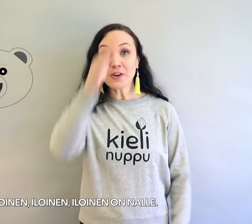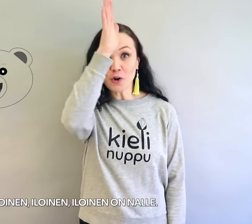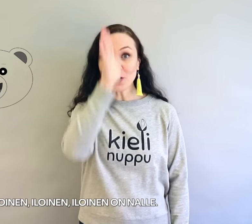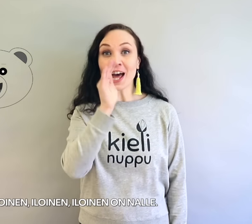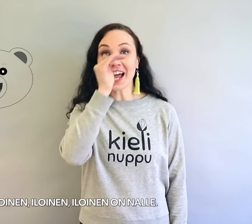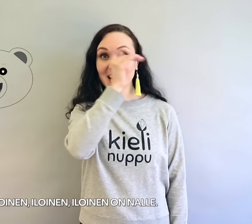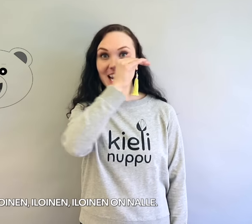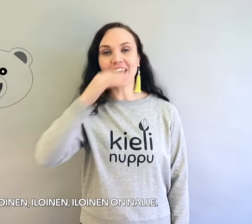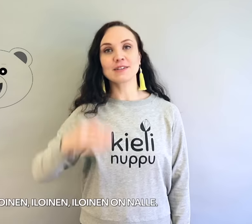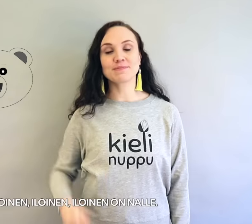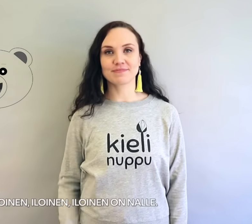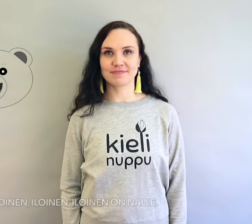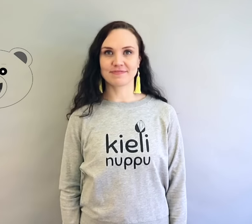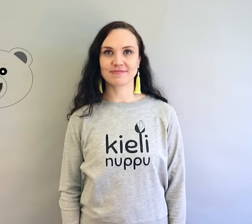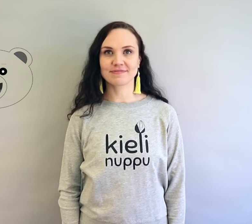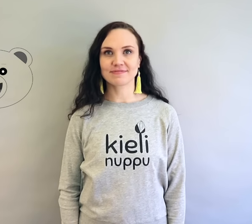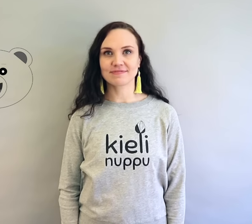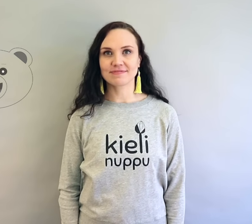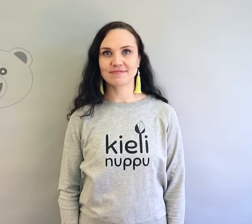on Nalle.